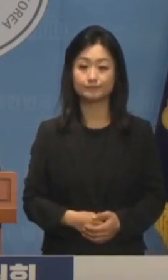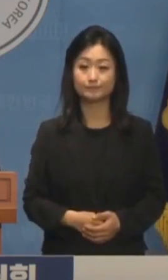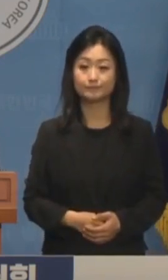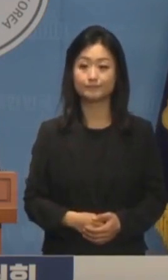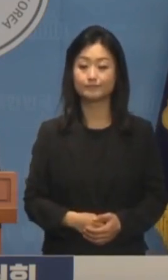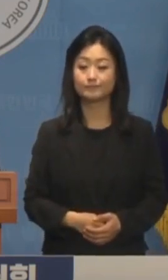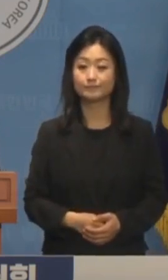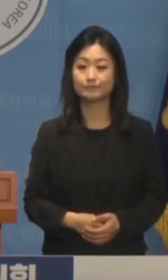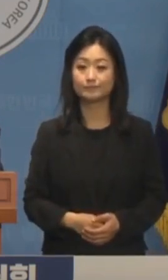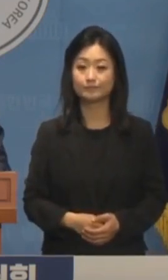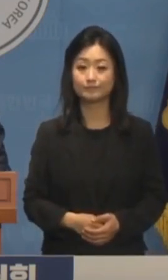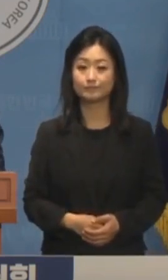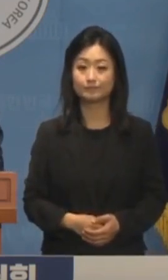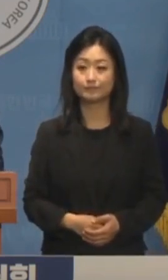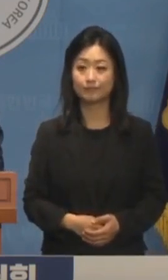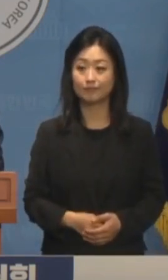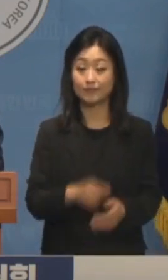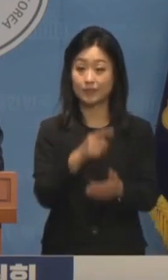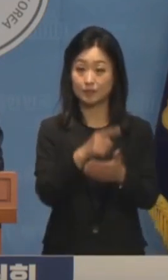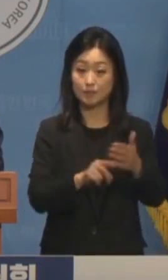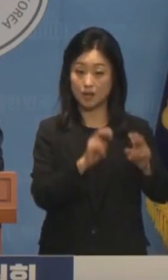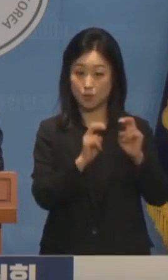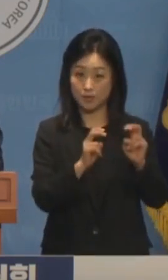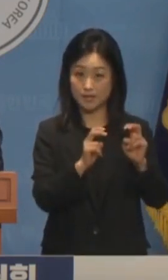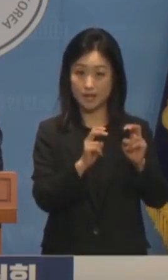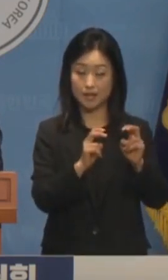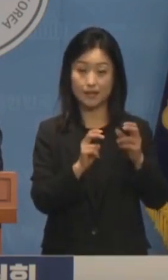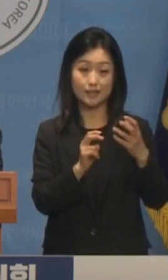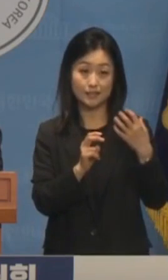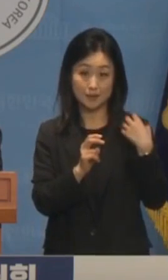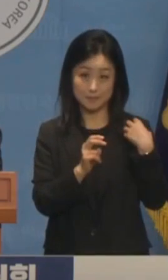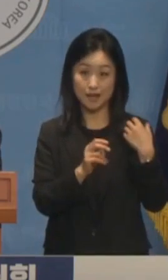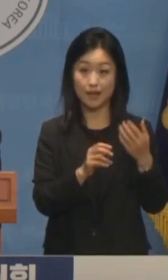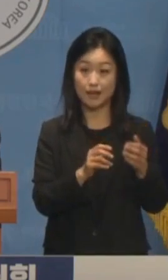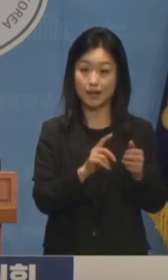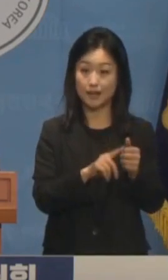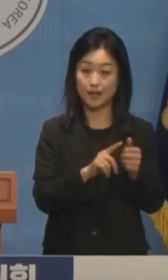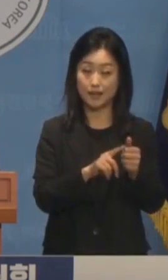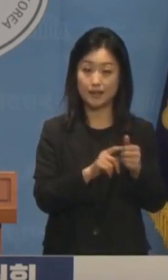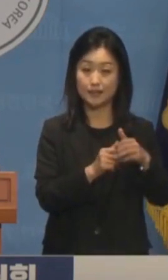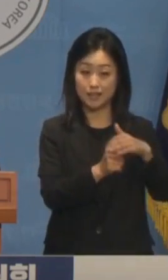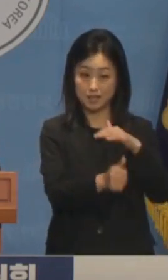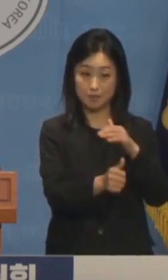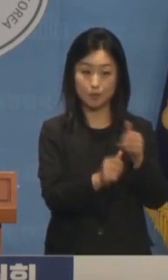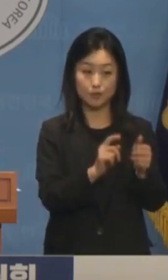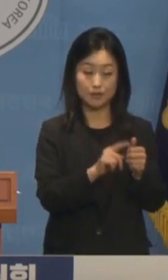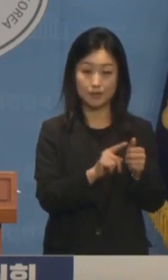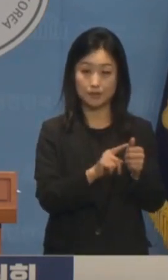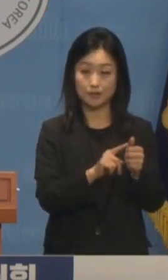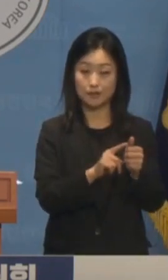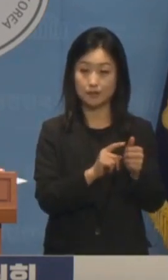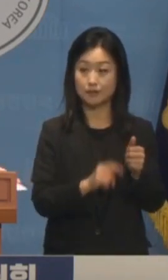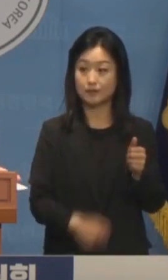그리고 이번 피해 업체 중 하나인 주식회사 세롬의 박정훈 대표님 참석하셨습니다.